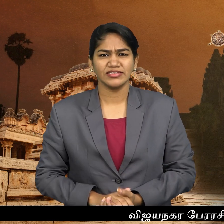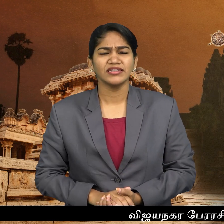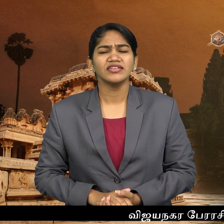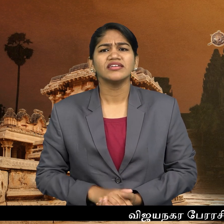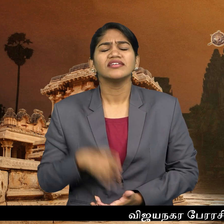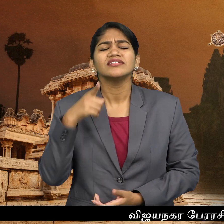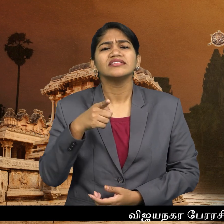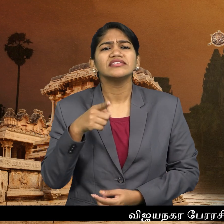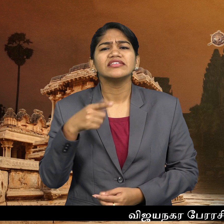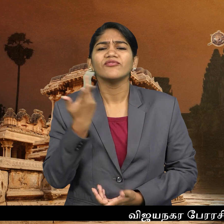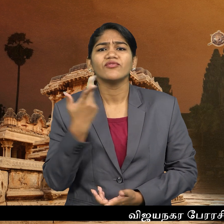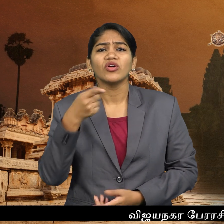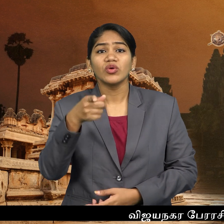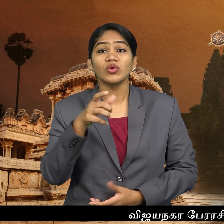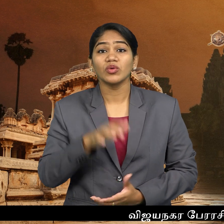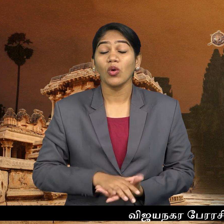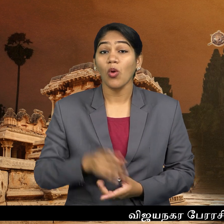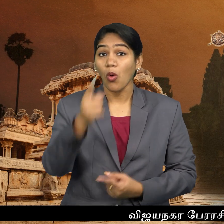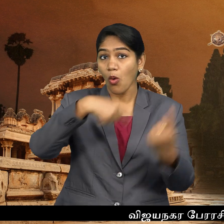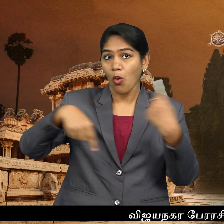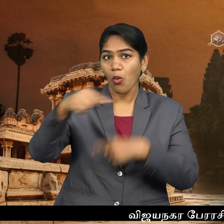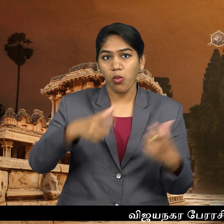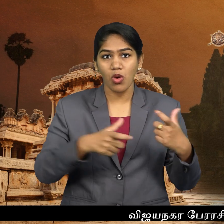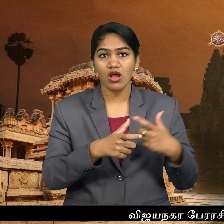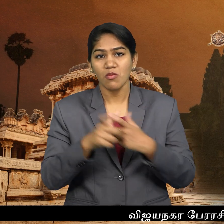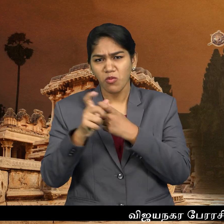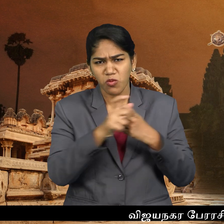விஜயநகர பேரரசில் அமரநாயக்கர்கள்